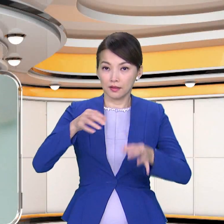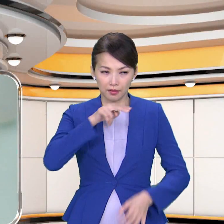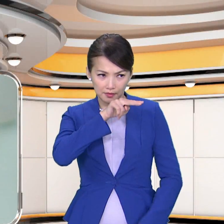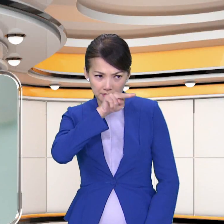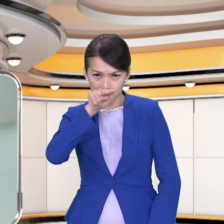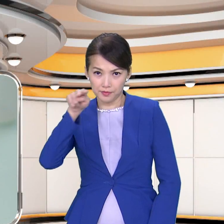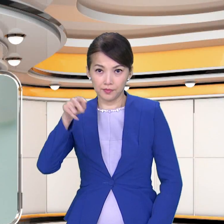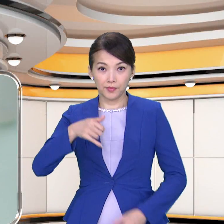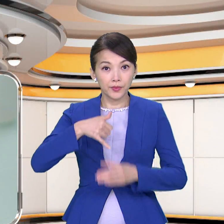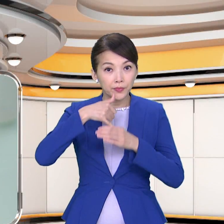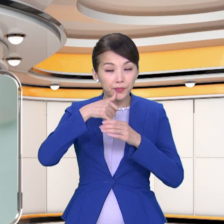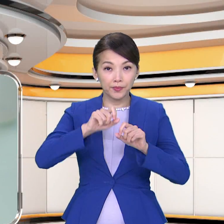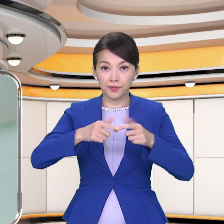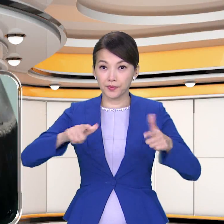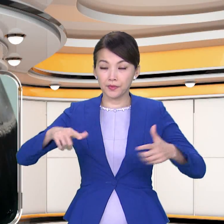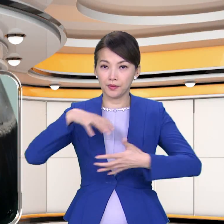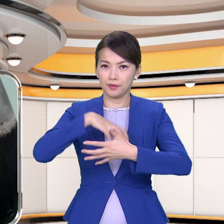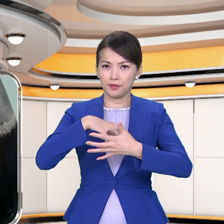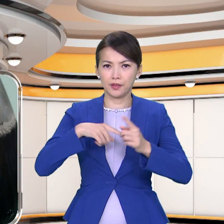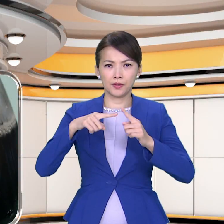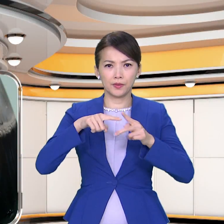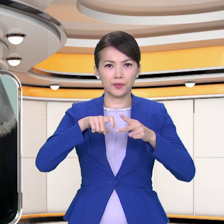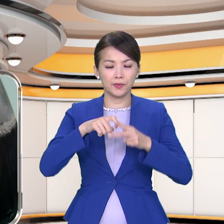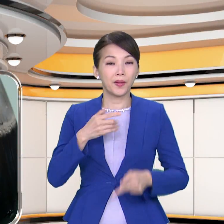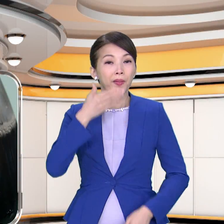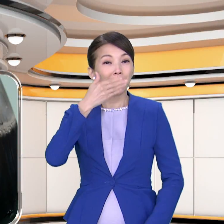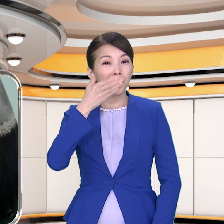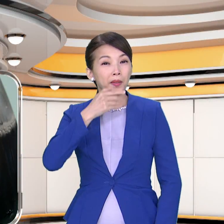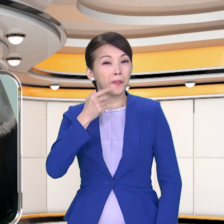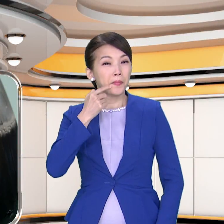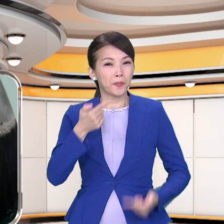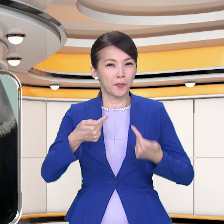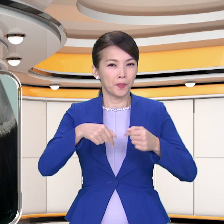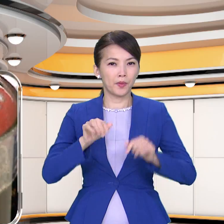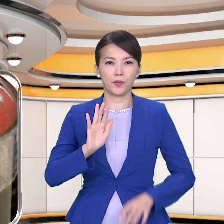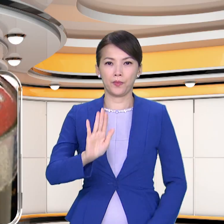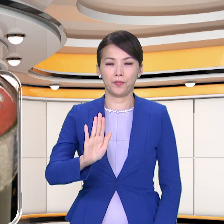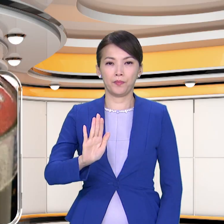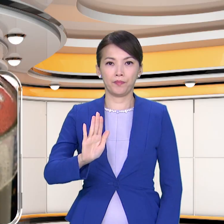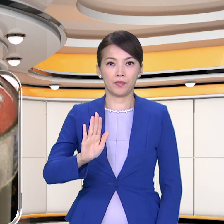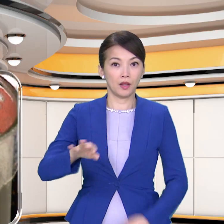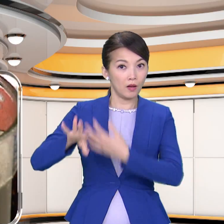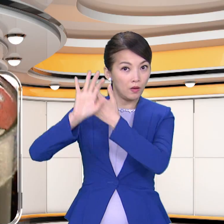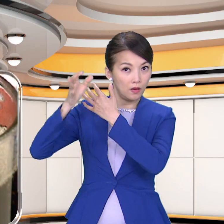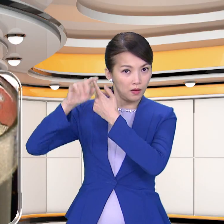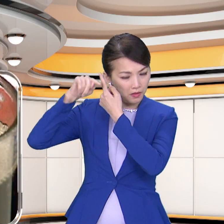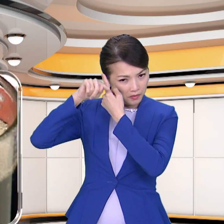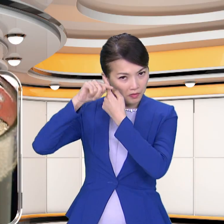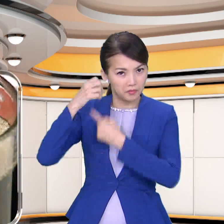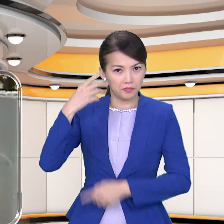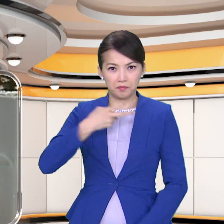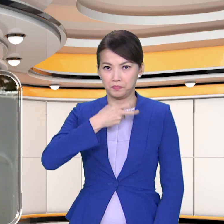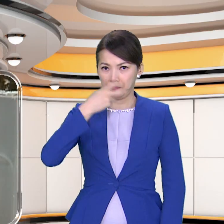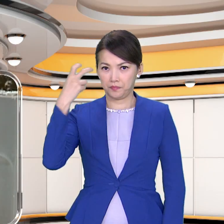市面上有不少的饮料含有人工甜味剂，而根据一项国际最新的研究发